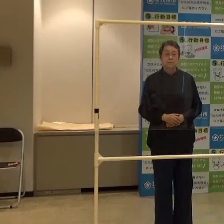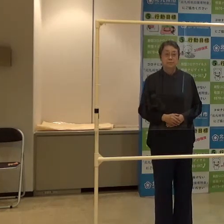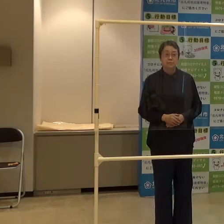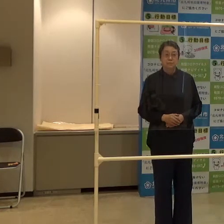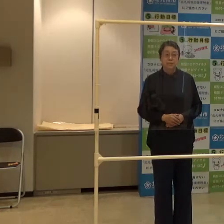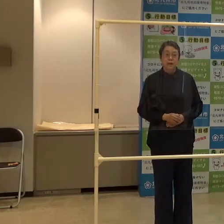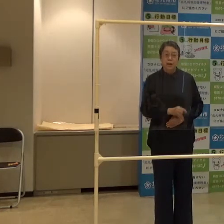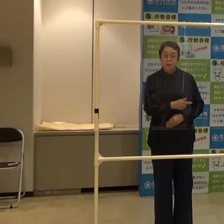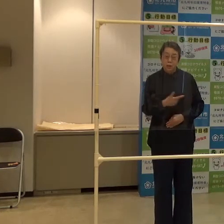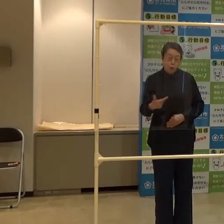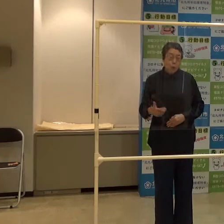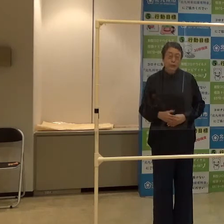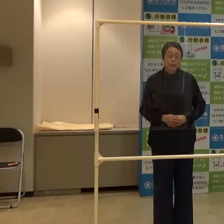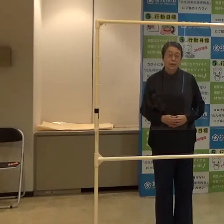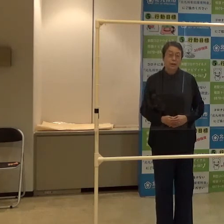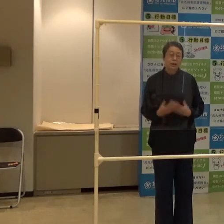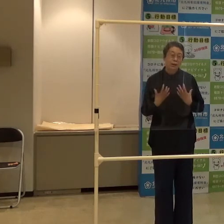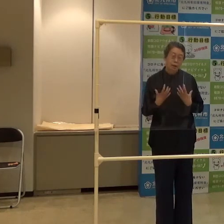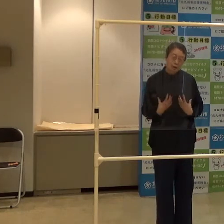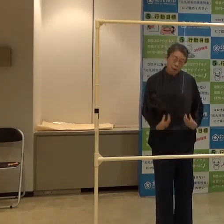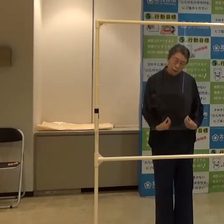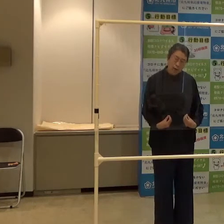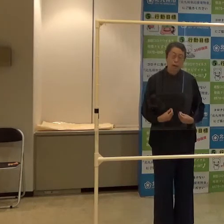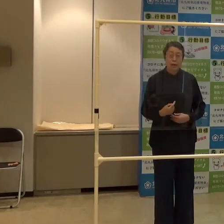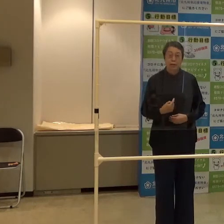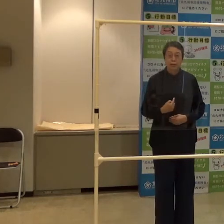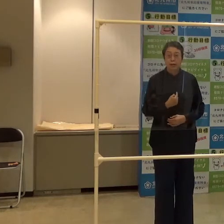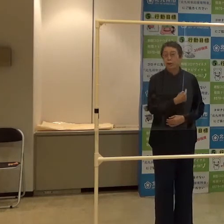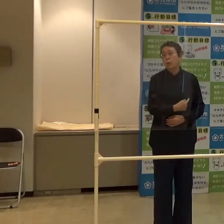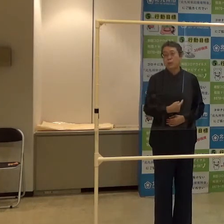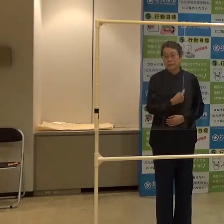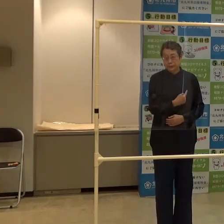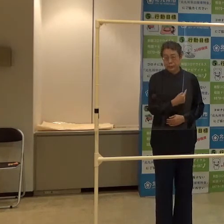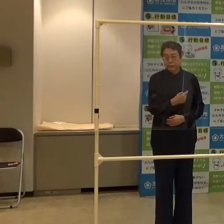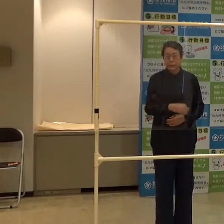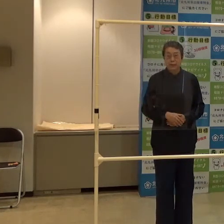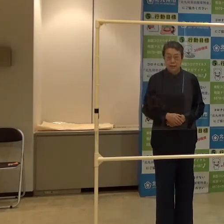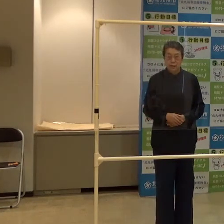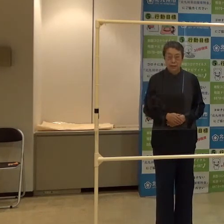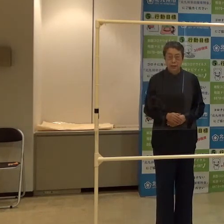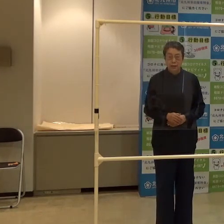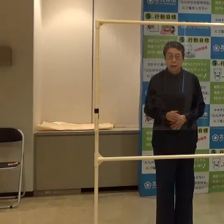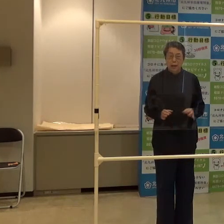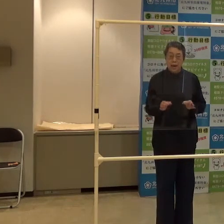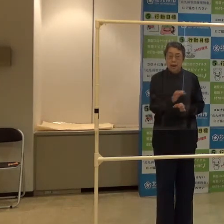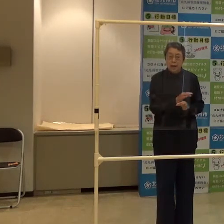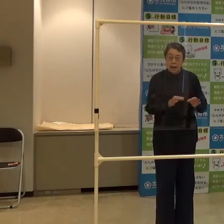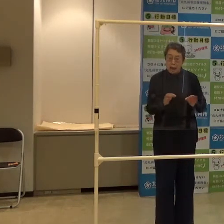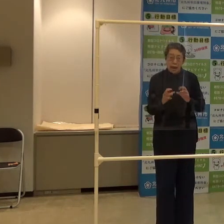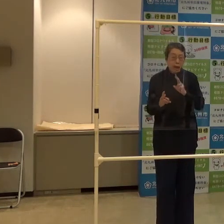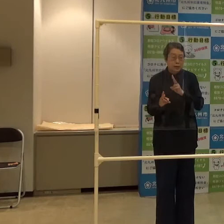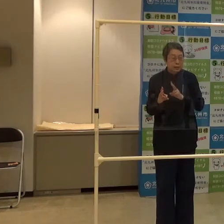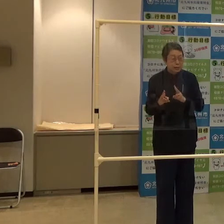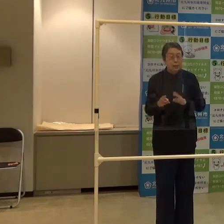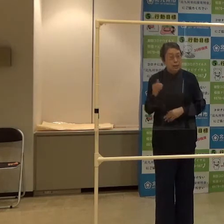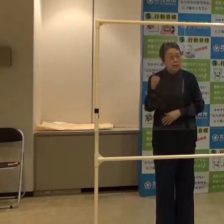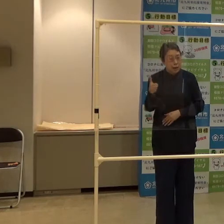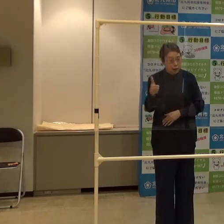れそうになる、気持ちの折れそうになる経営者は少なからず、いらっしゃると思っておりま